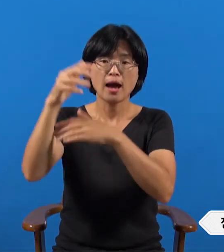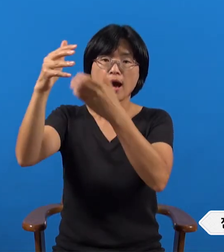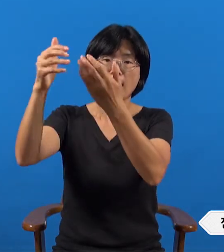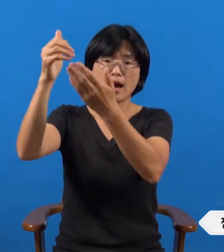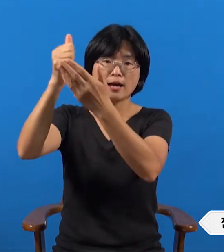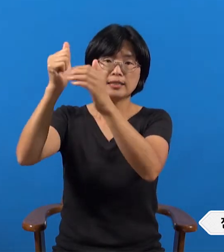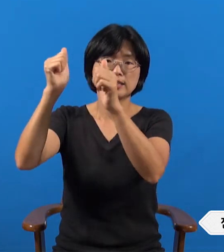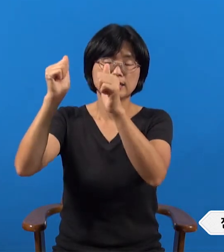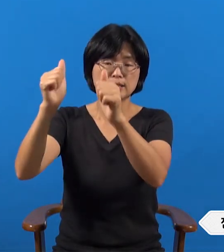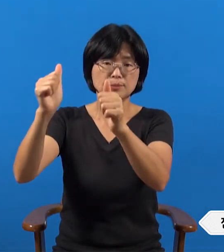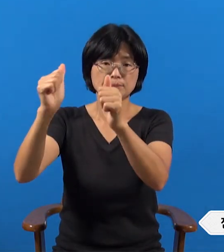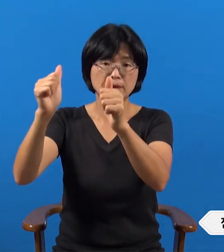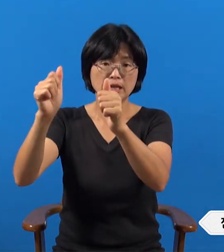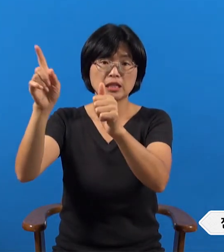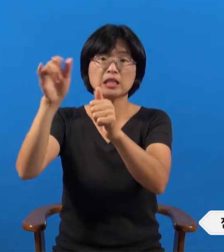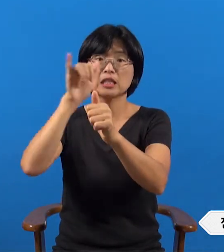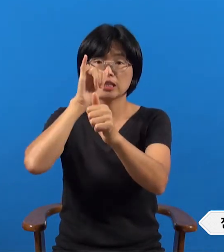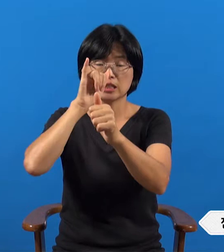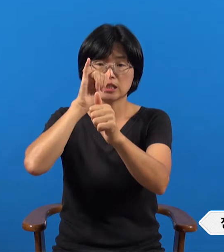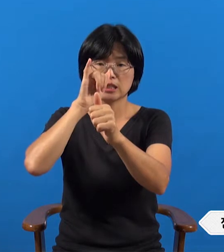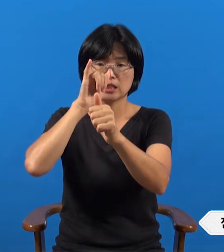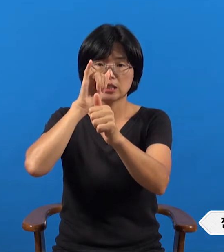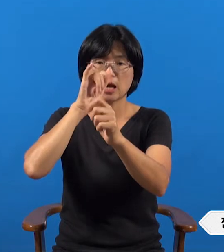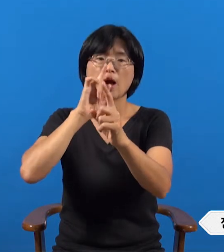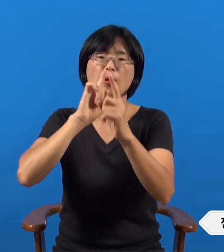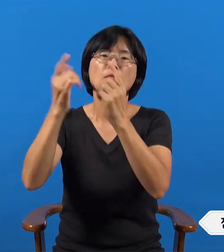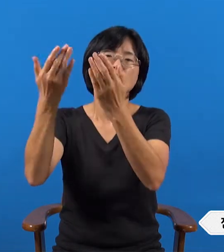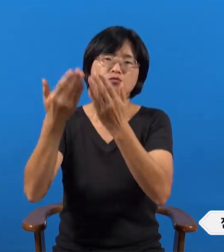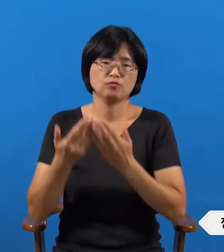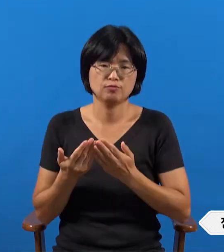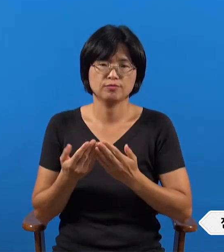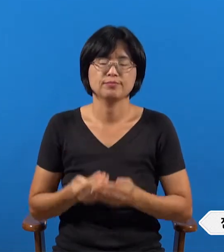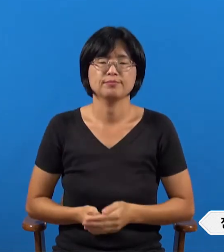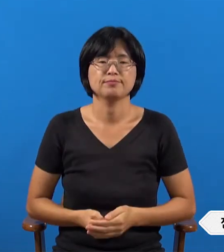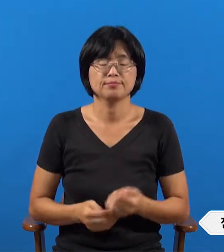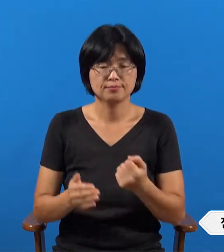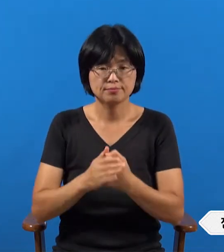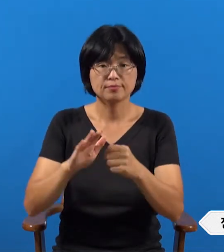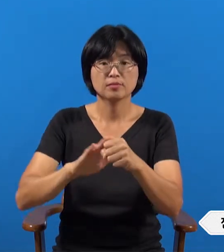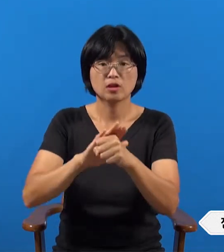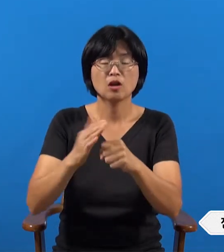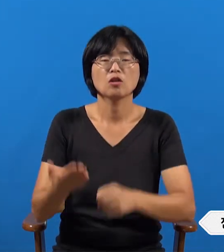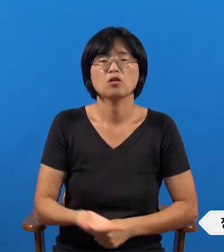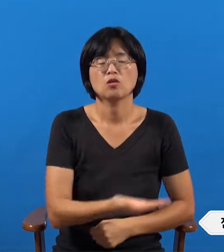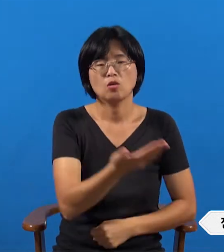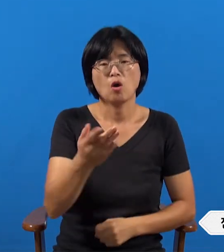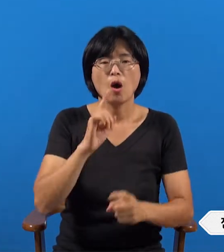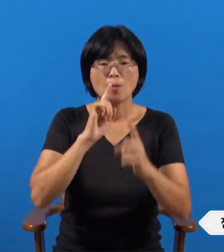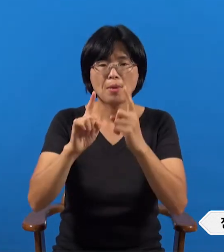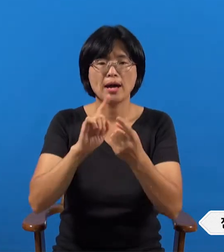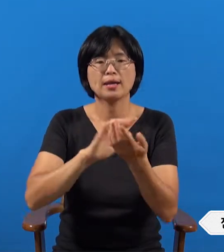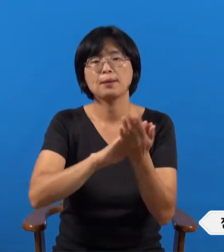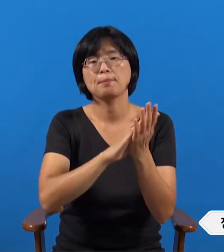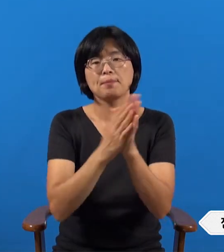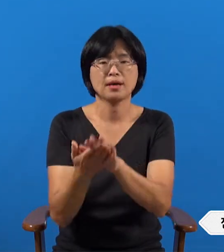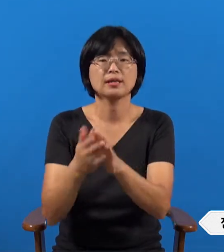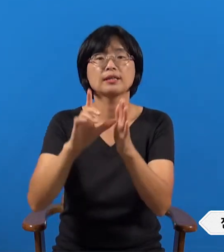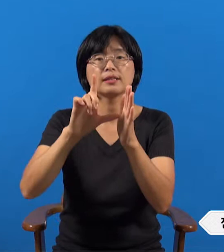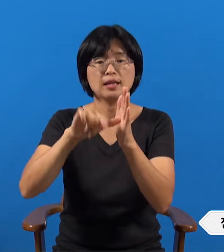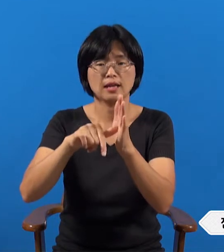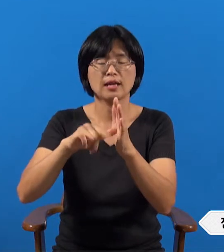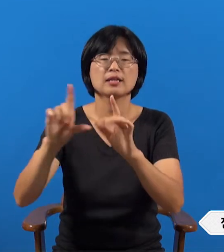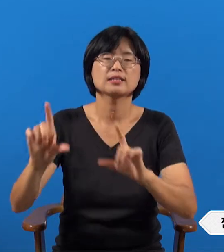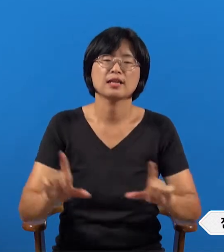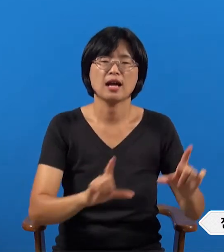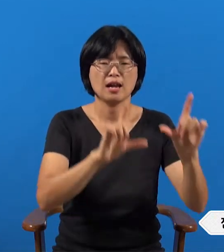열매를 하나님 심판하셔야 함을 말씀하고 있습니다. 그러므로 사랑하는 여러분, 우리 말이